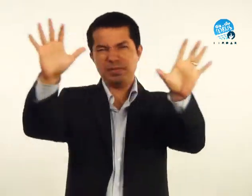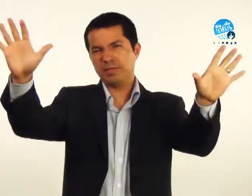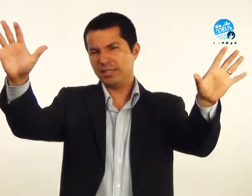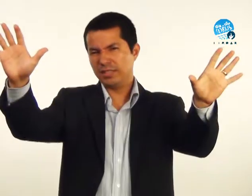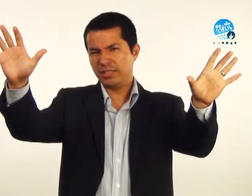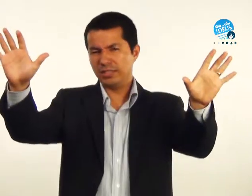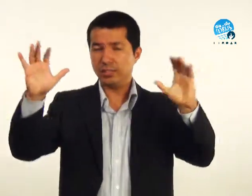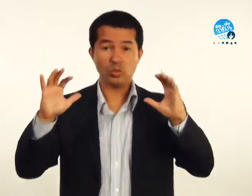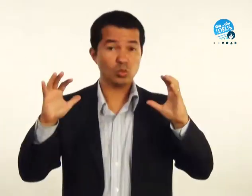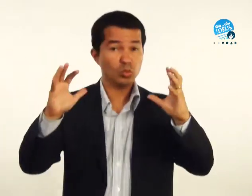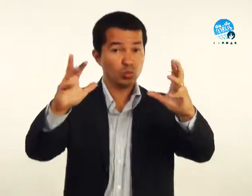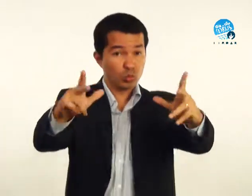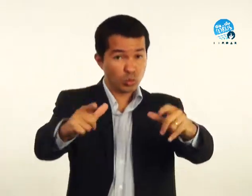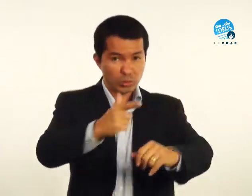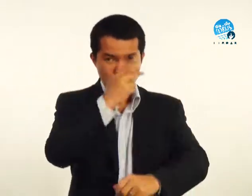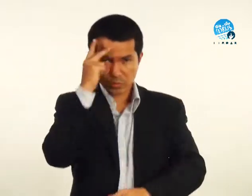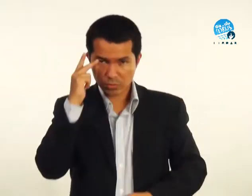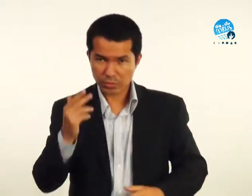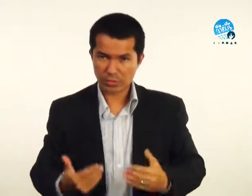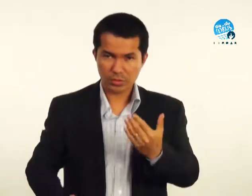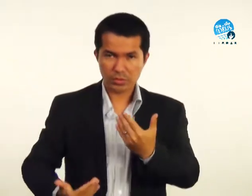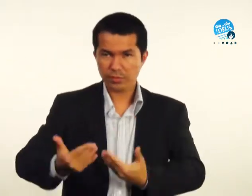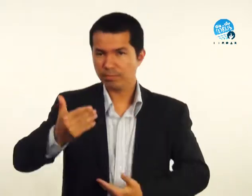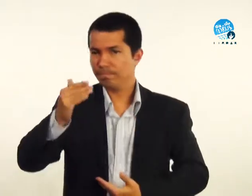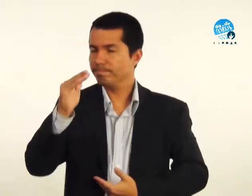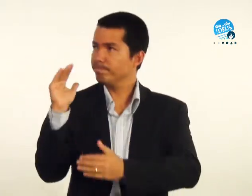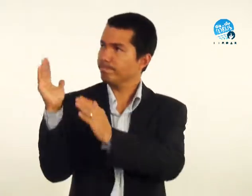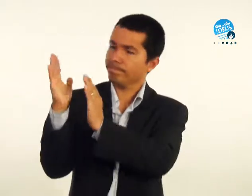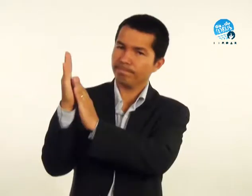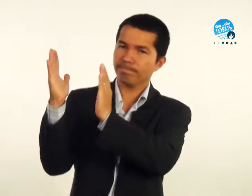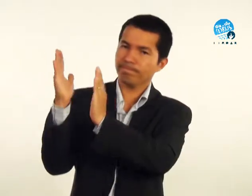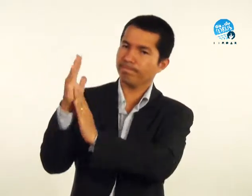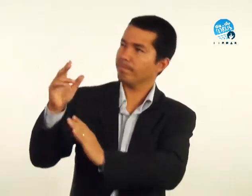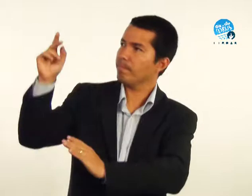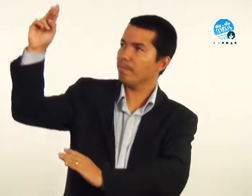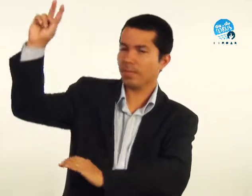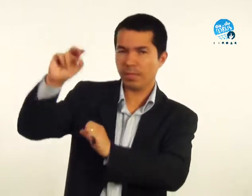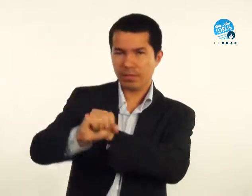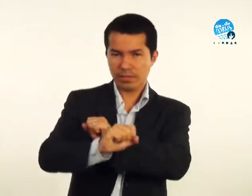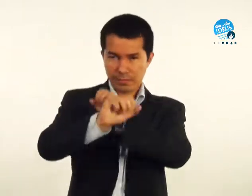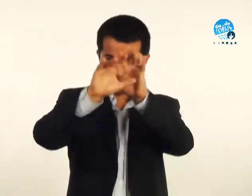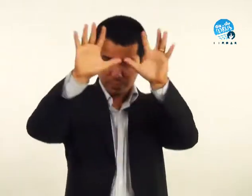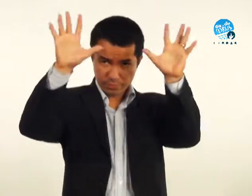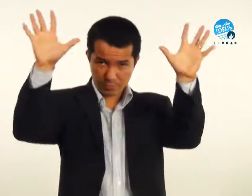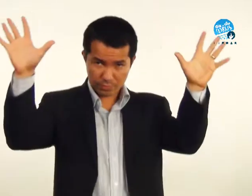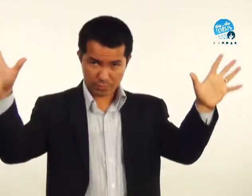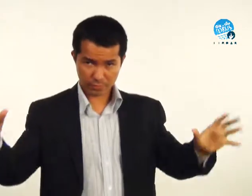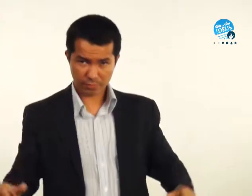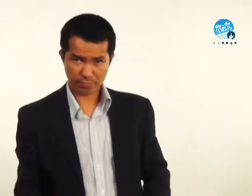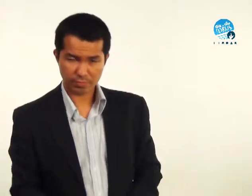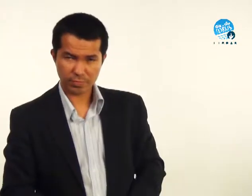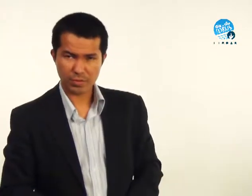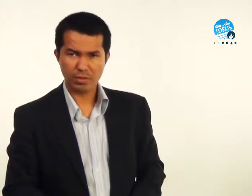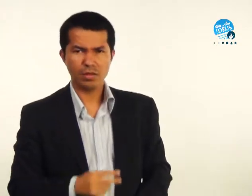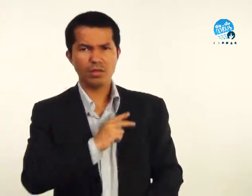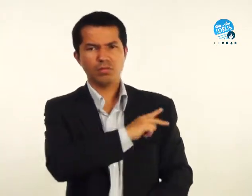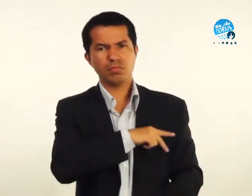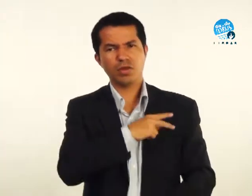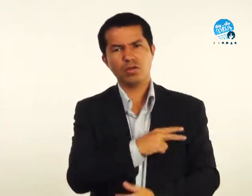certeza de que Deus dará liberdade completa aos que são seus. Portanto, louvemos a sua